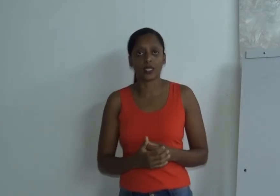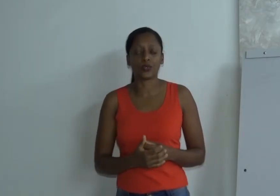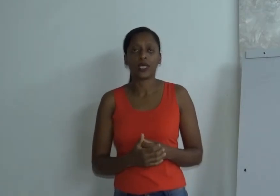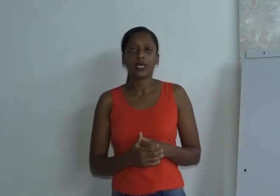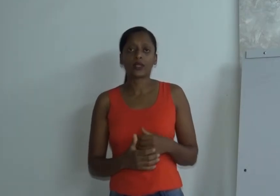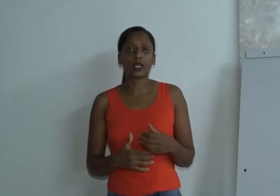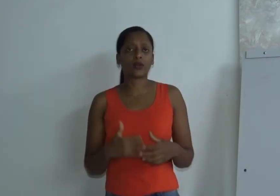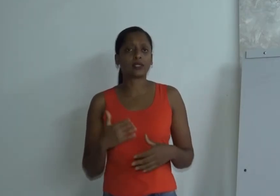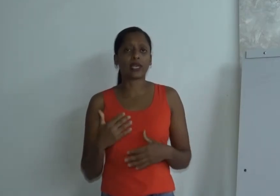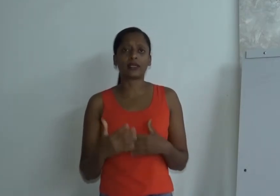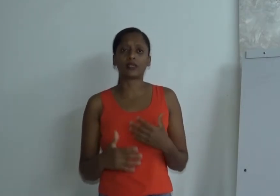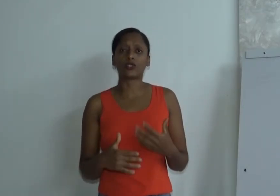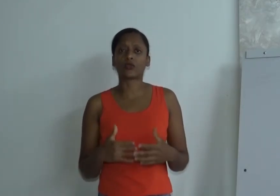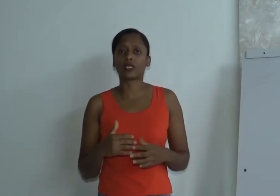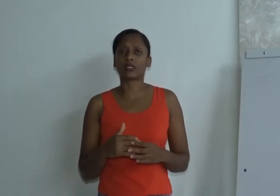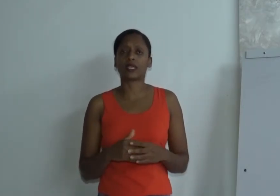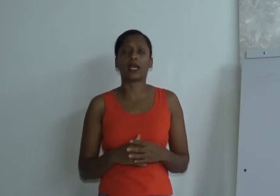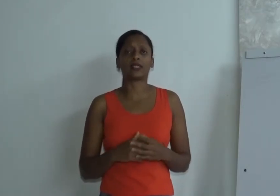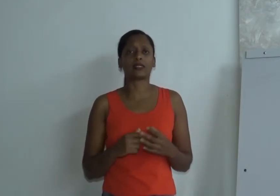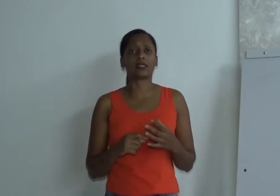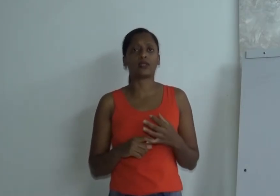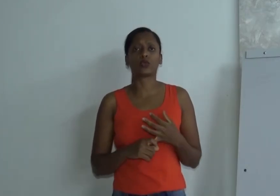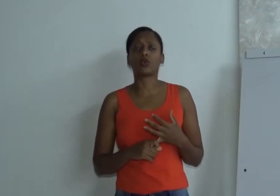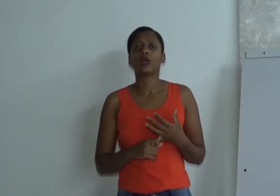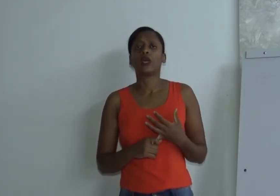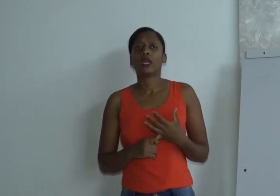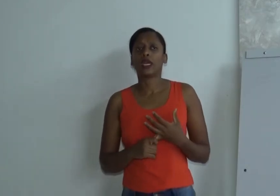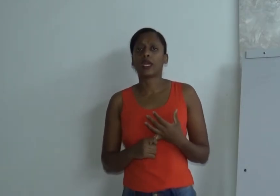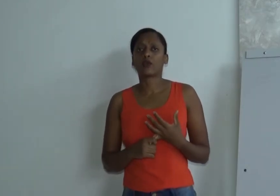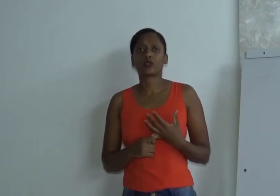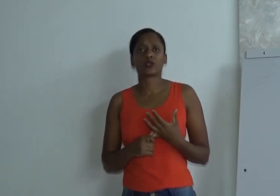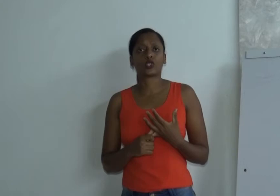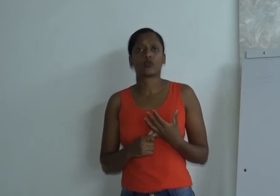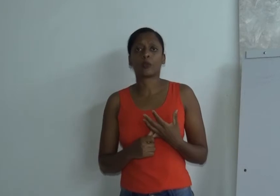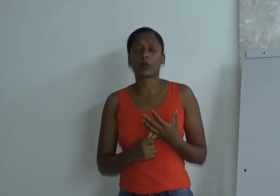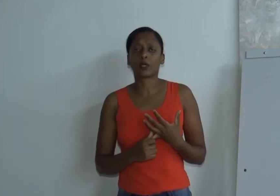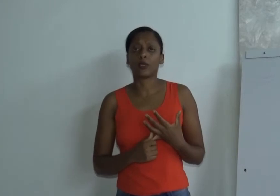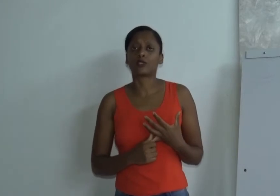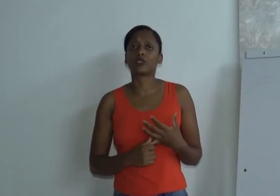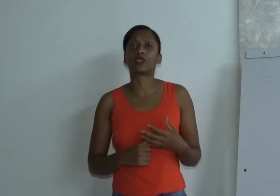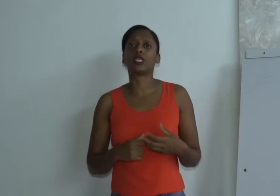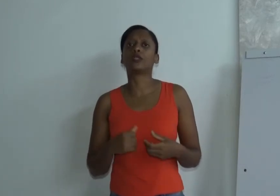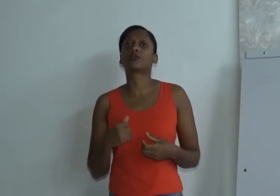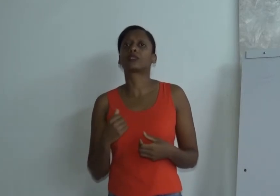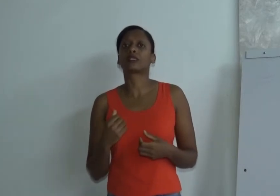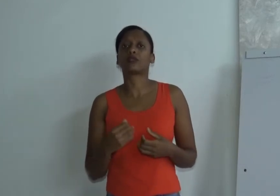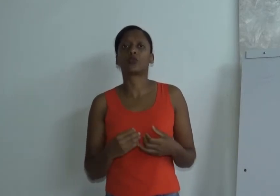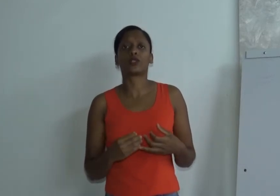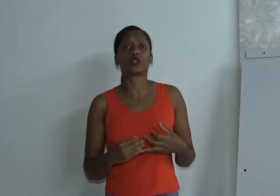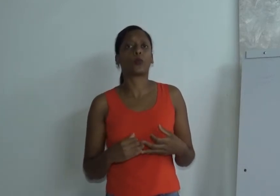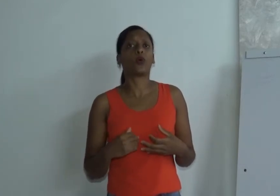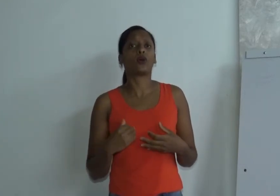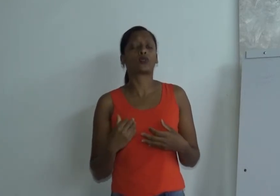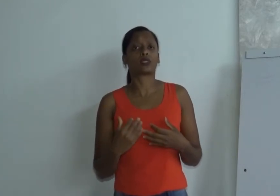tecido. Então ela consegue se diferenciar em tecido conjuntivo propriamente dito, tecido adiposo,